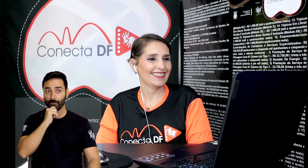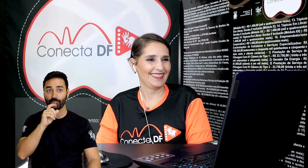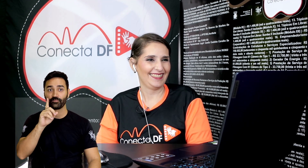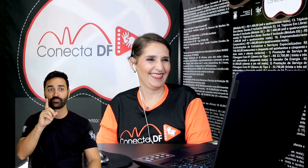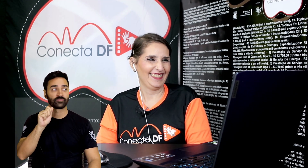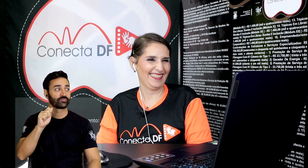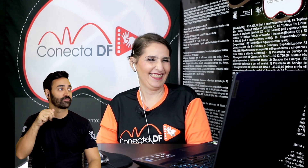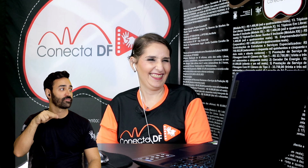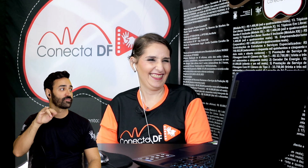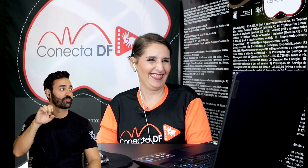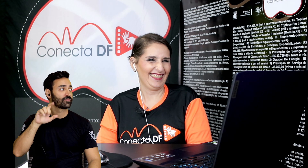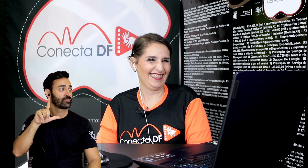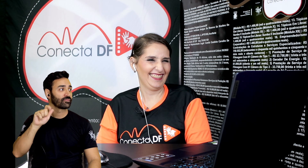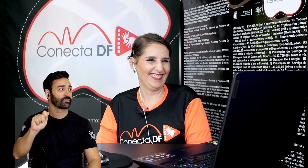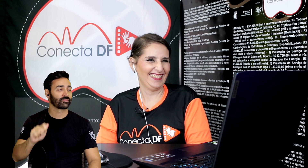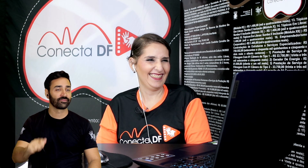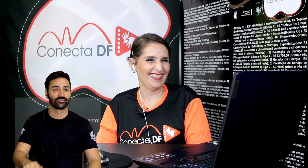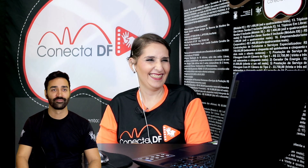Daniela.